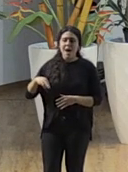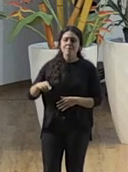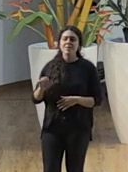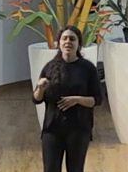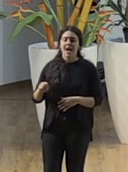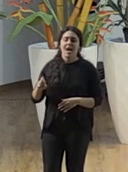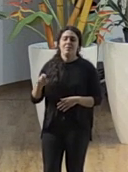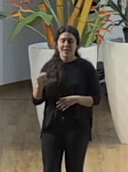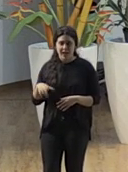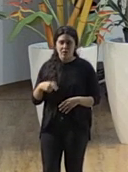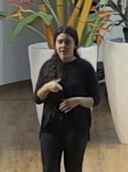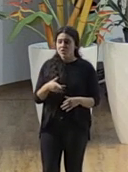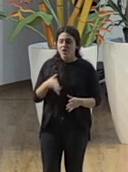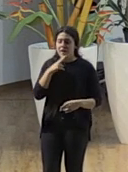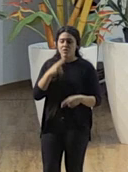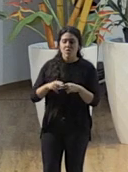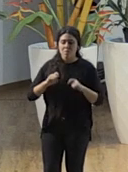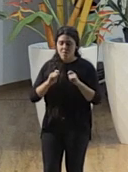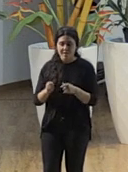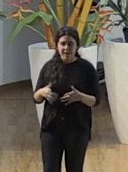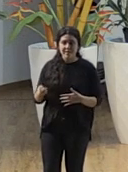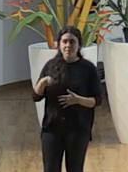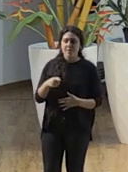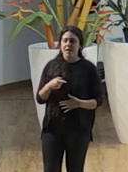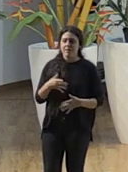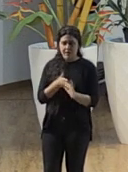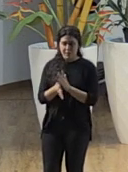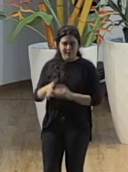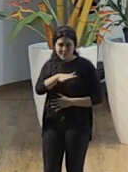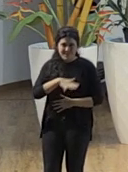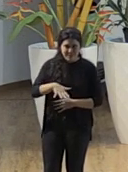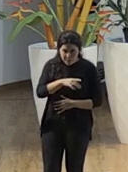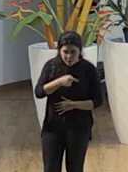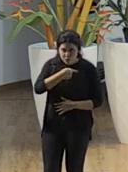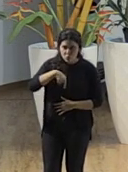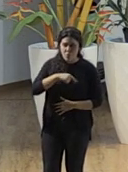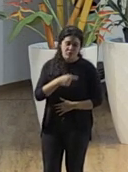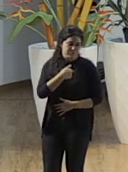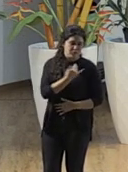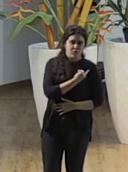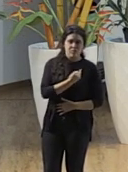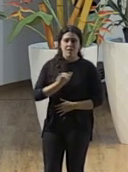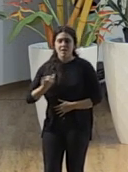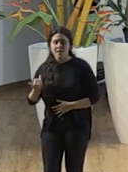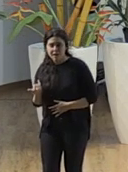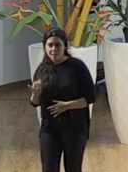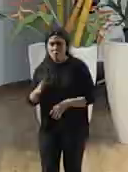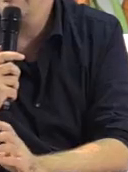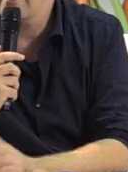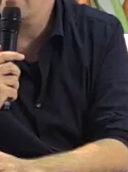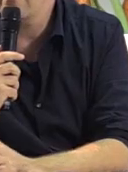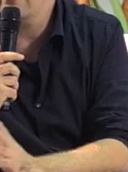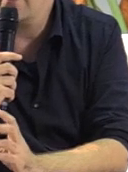con esta idea que decía Marco, que me parecía muy interesante, este espacio, estos espacios que tenemos, que a veces son de relación